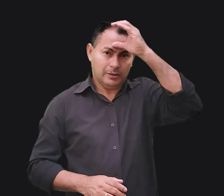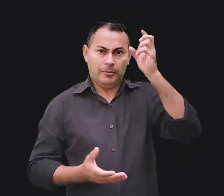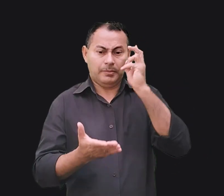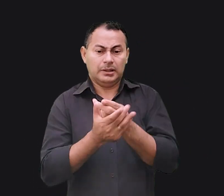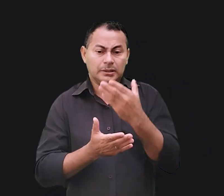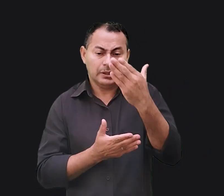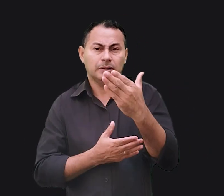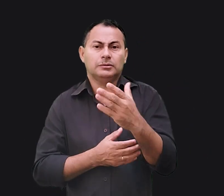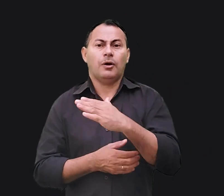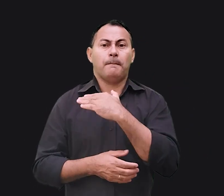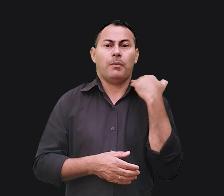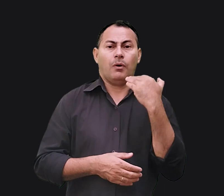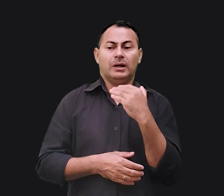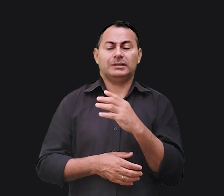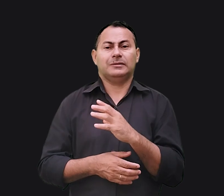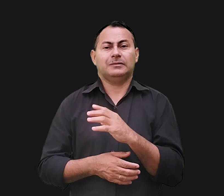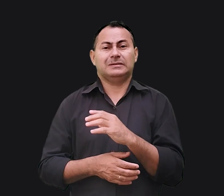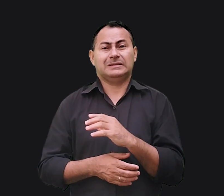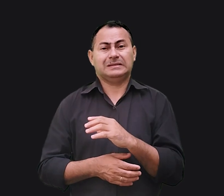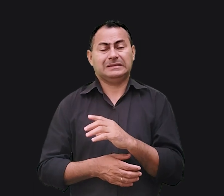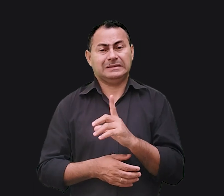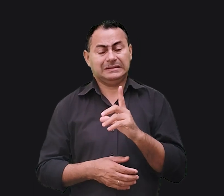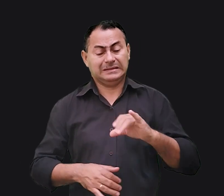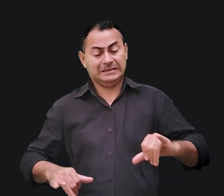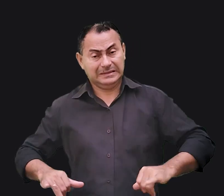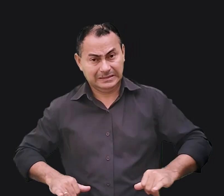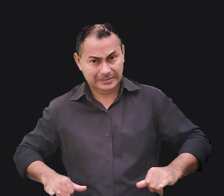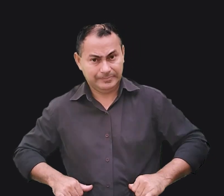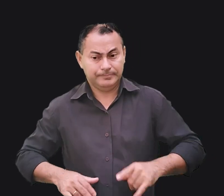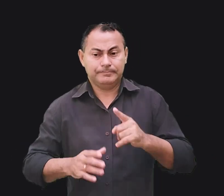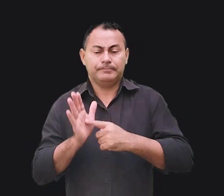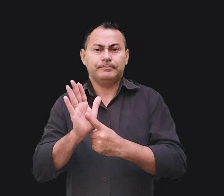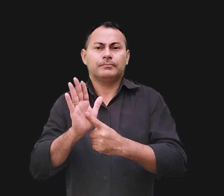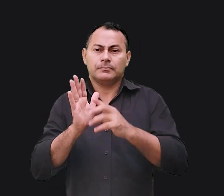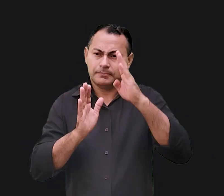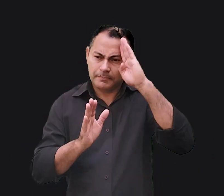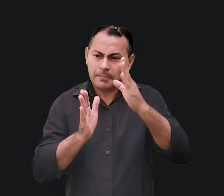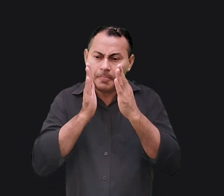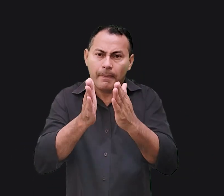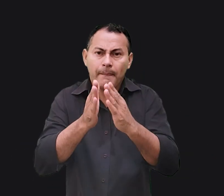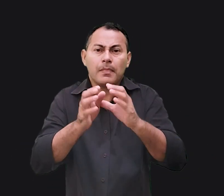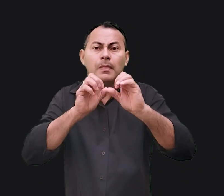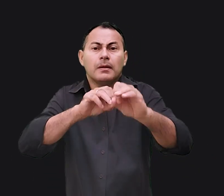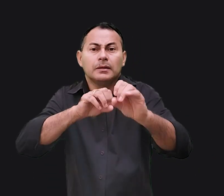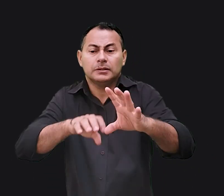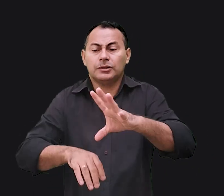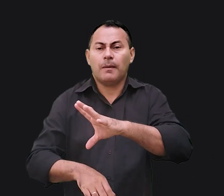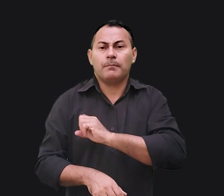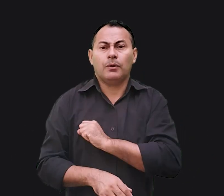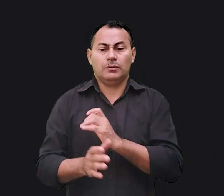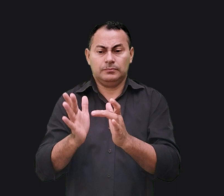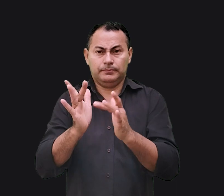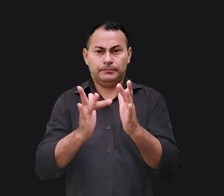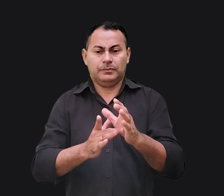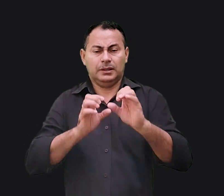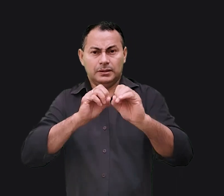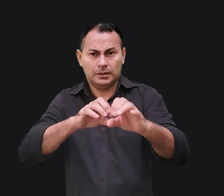mesmo diante de uma morte tão cruel. Aquilo era a essência do ensino de amor que Jesus ensinou no